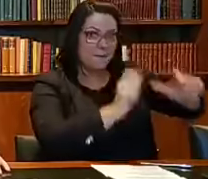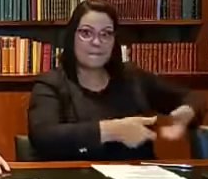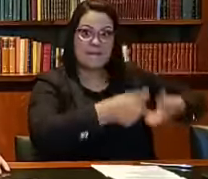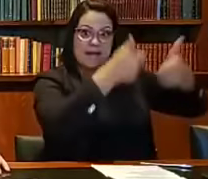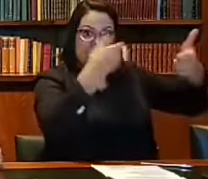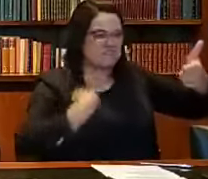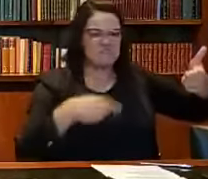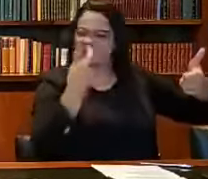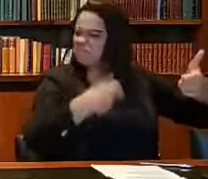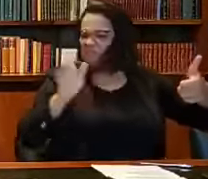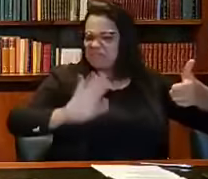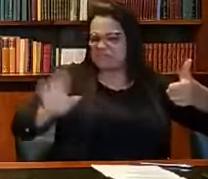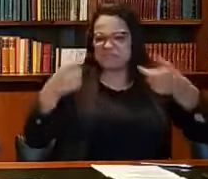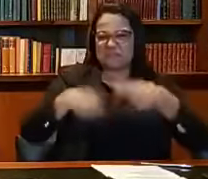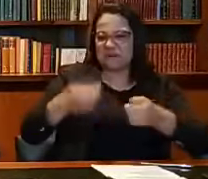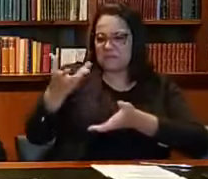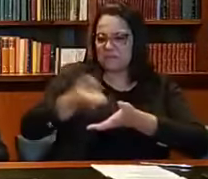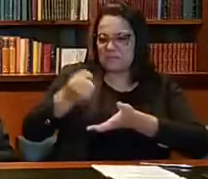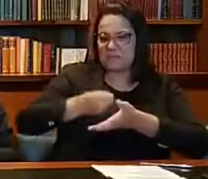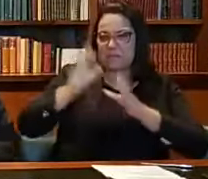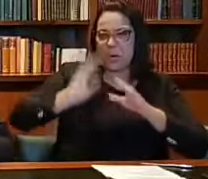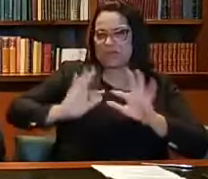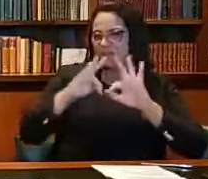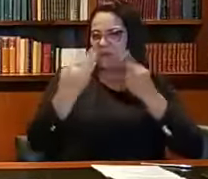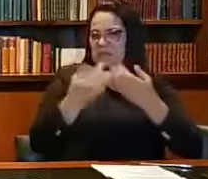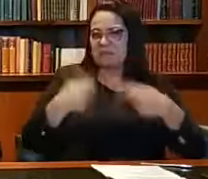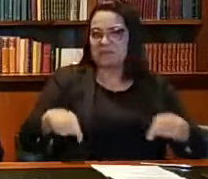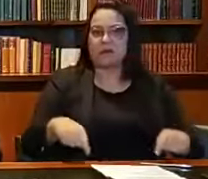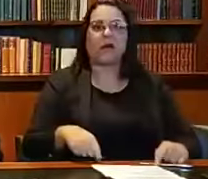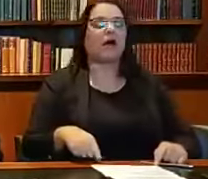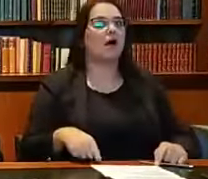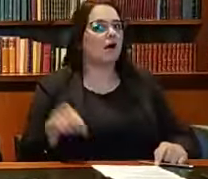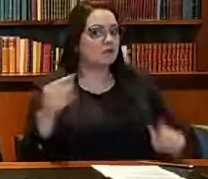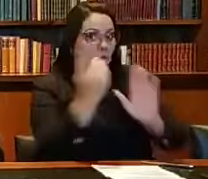dependem mais do Bolsa Família. O bom programa social é aquele que sai mais do que entra. Fica mais